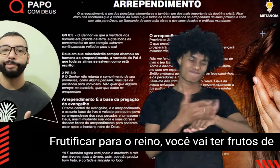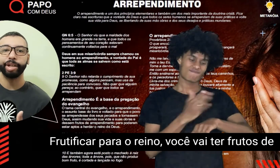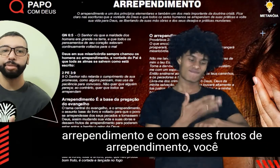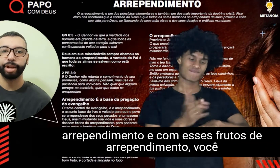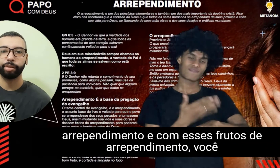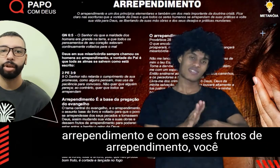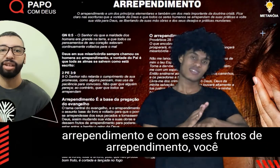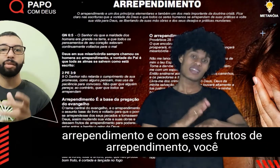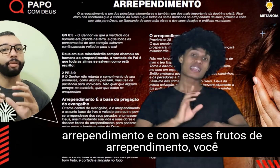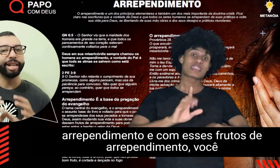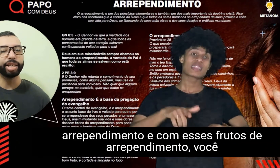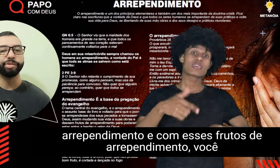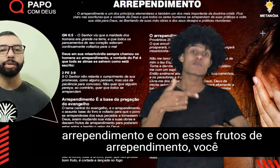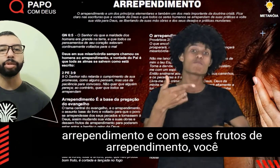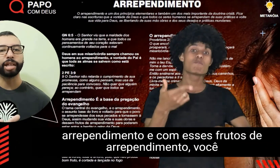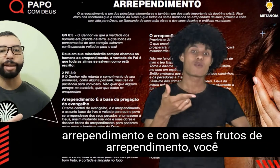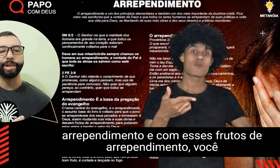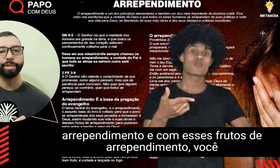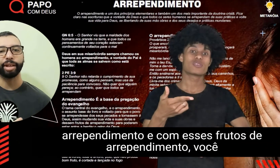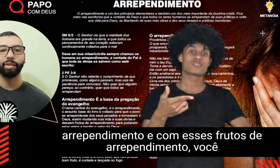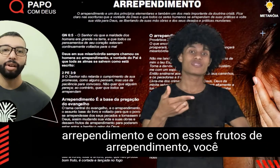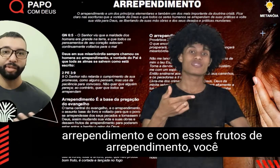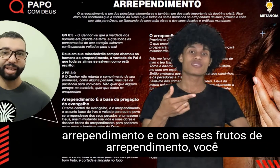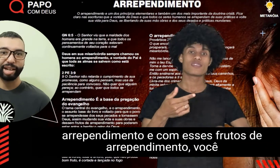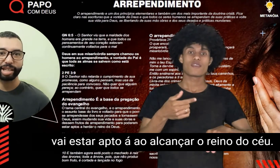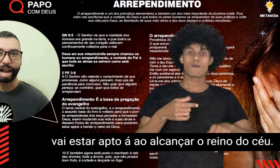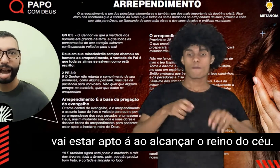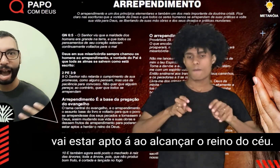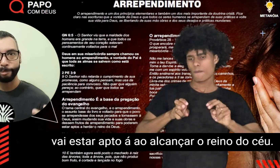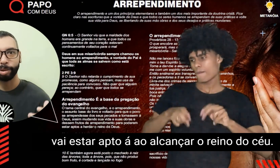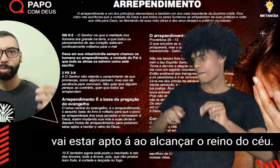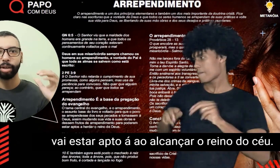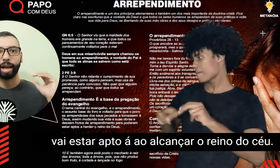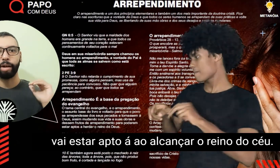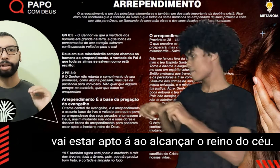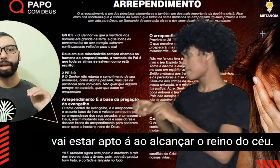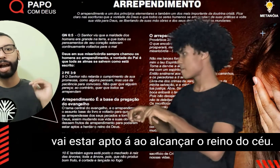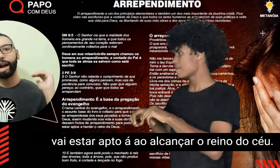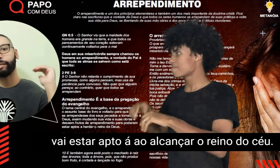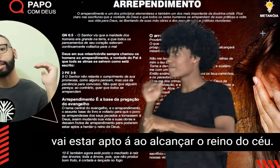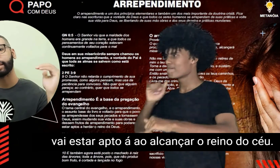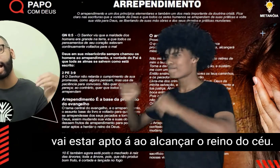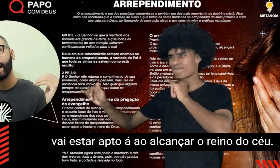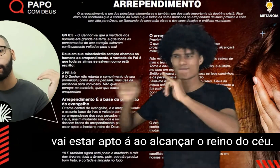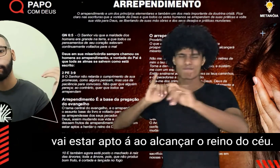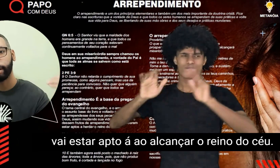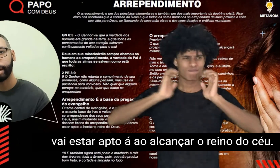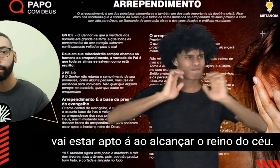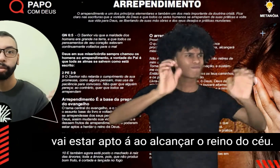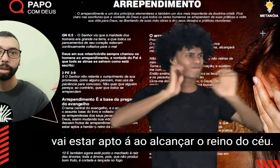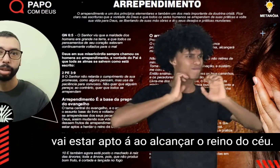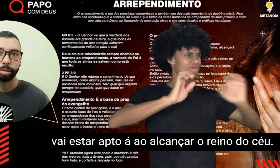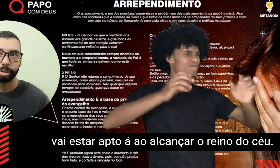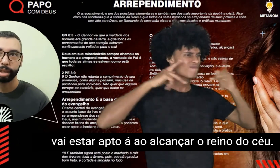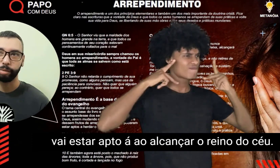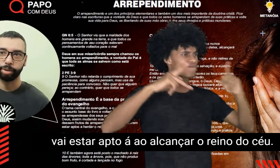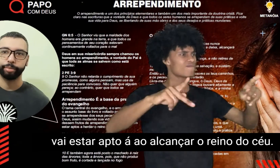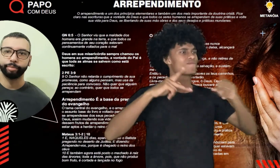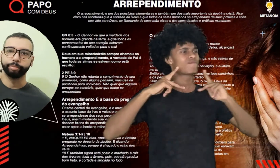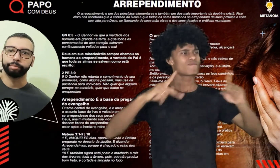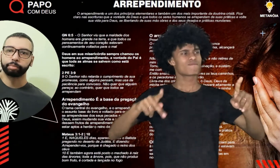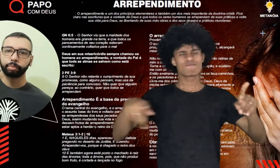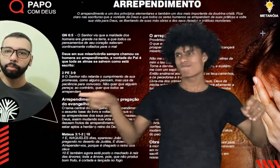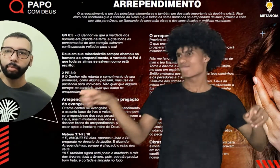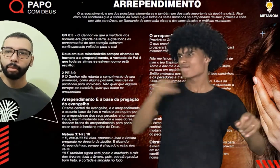frutos de arrependimento. E com esses frutos de arrependimento, você vai estar apto ao que? Alcançar o reino dos